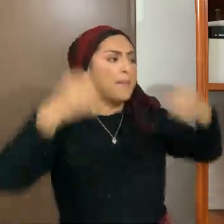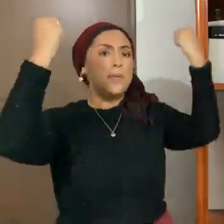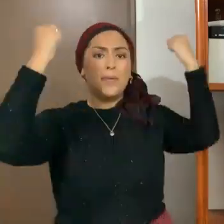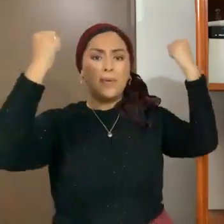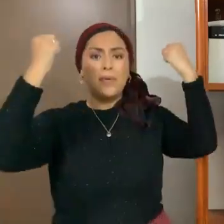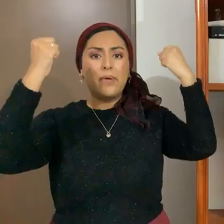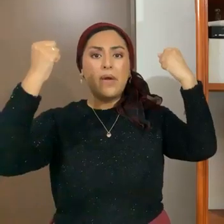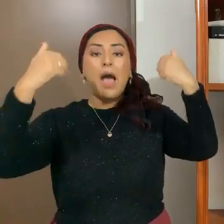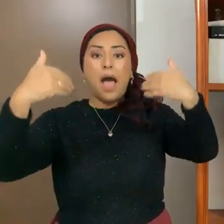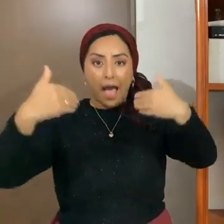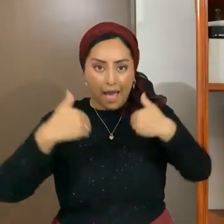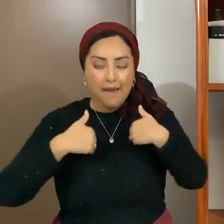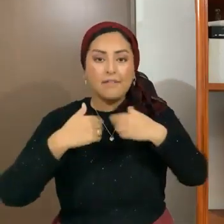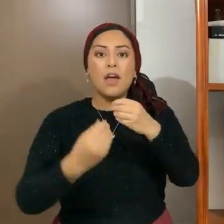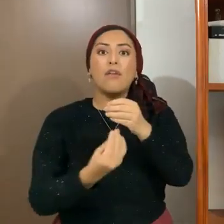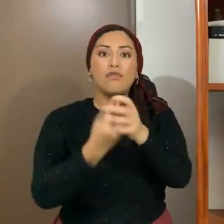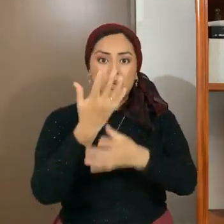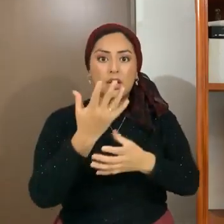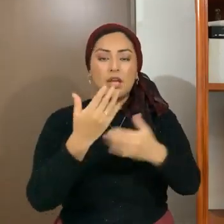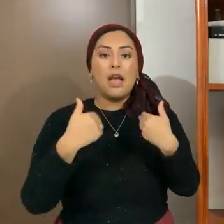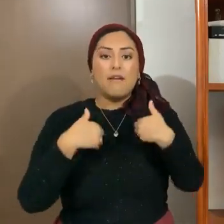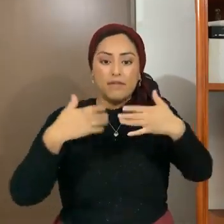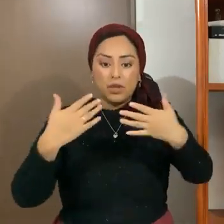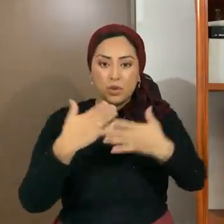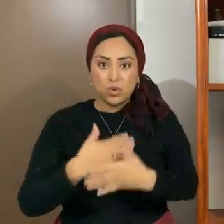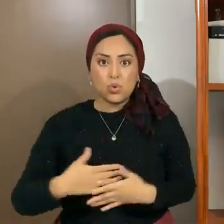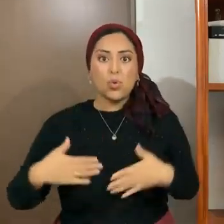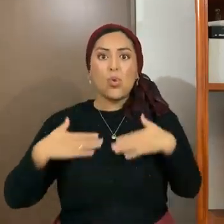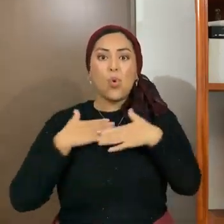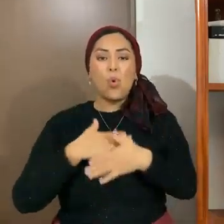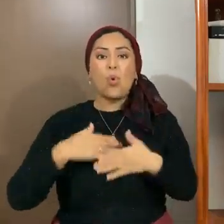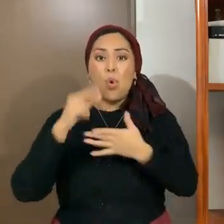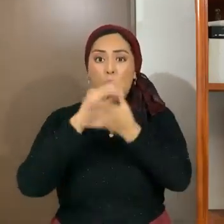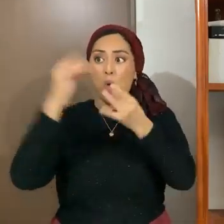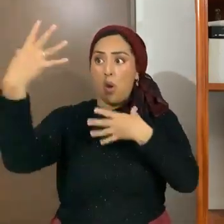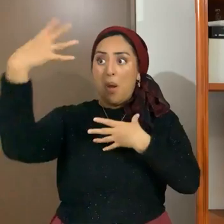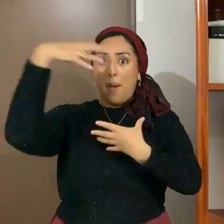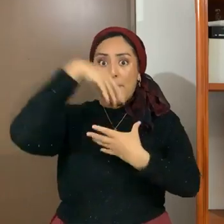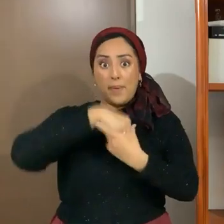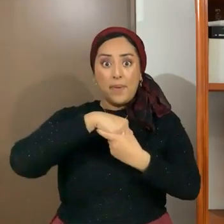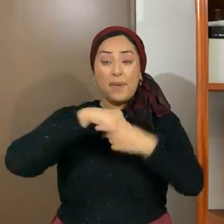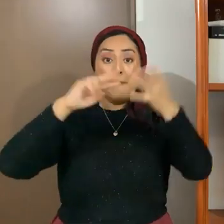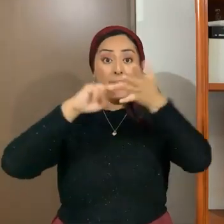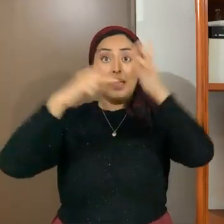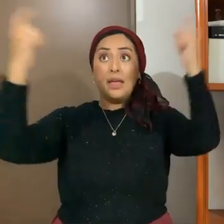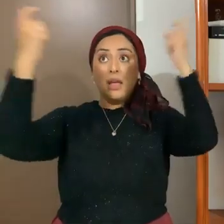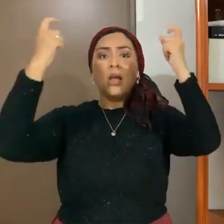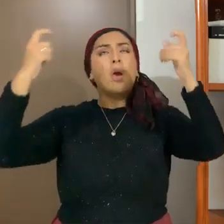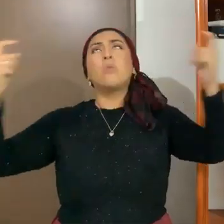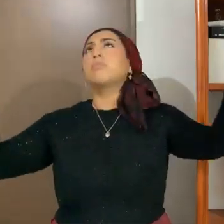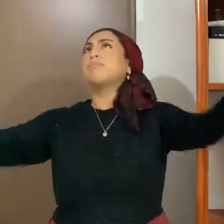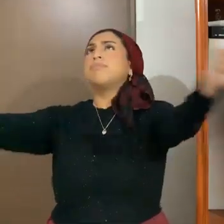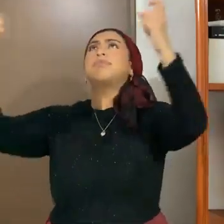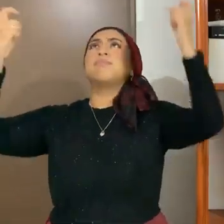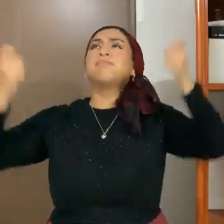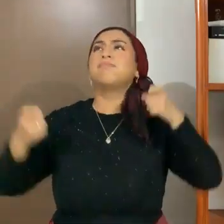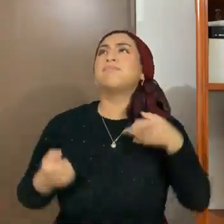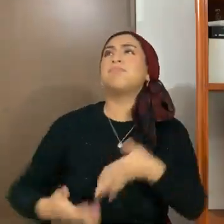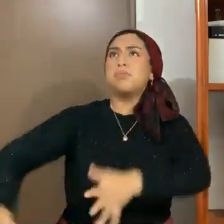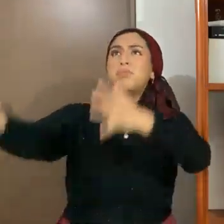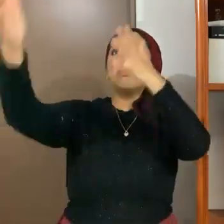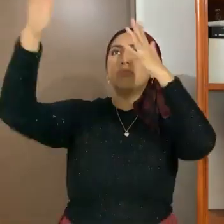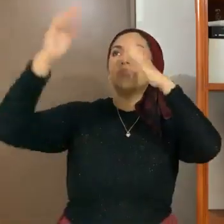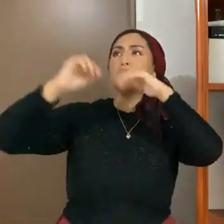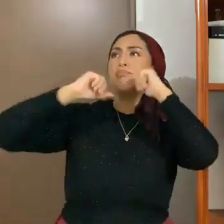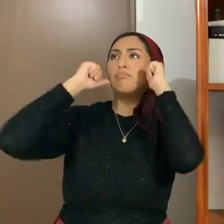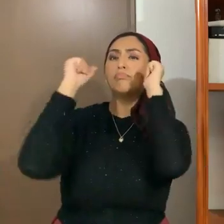porque tiene este fruto, el gozo. El Ruach HaKodesh mora en él, y entonces cuando se trata de adorar, adora, exalta,